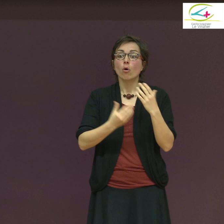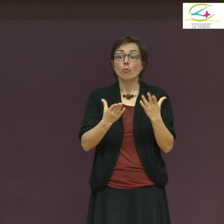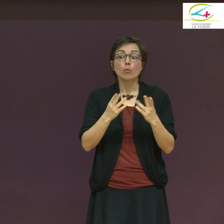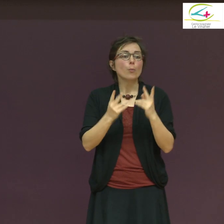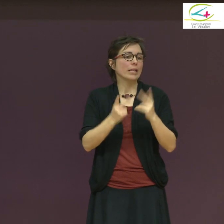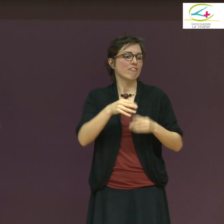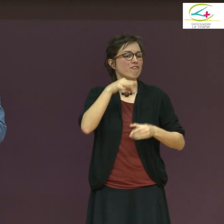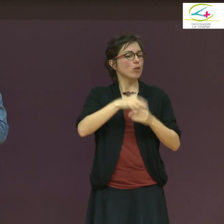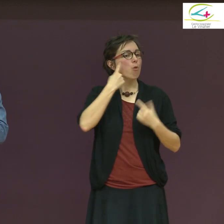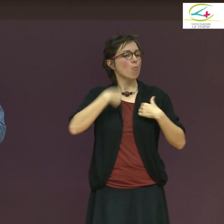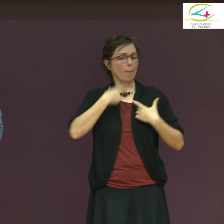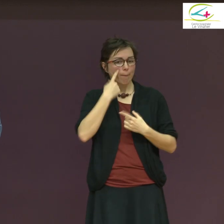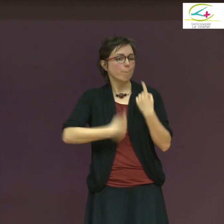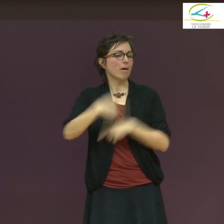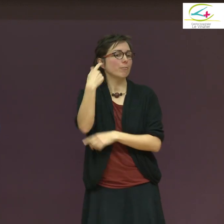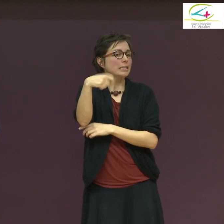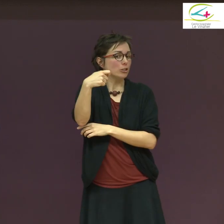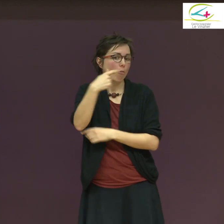président, ça me plaît bien comme truc.